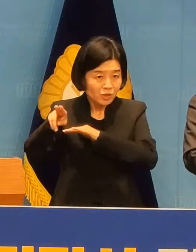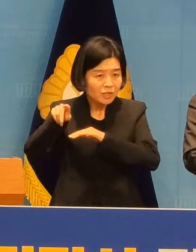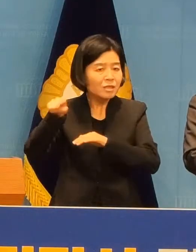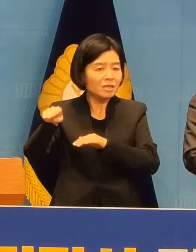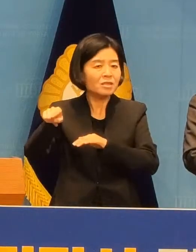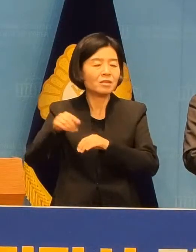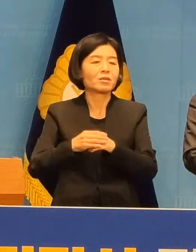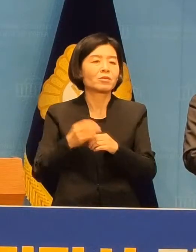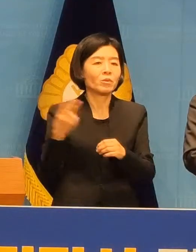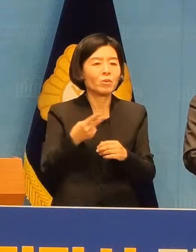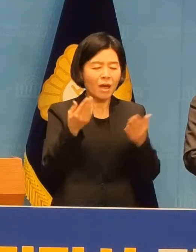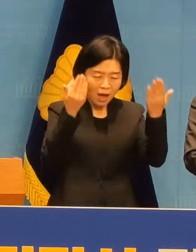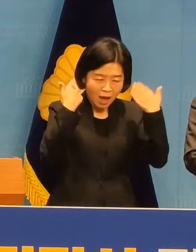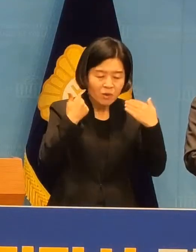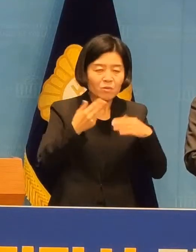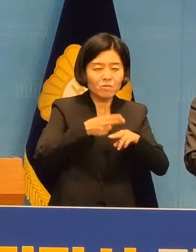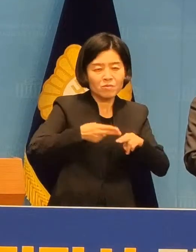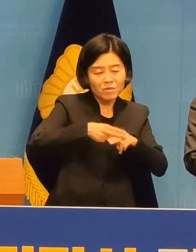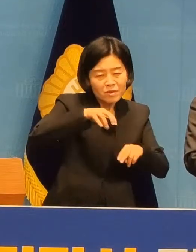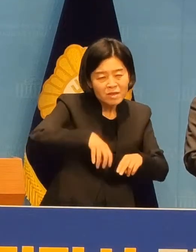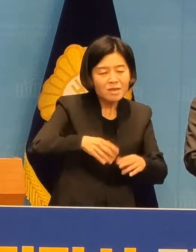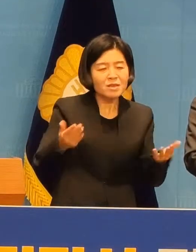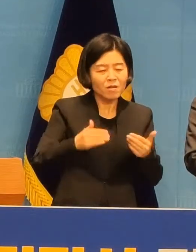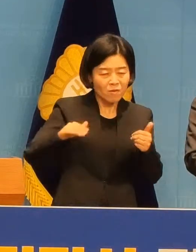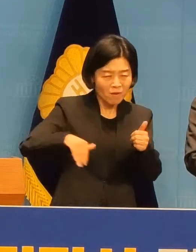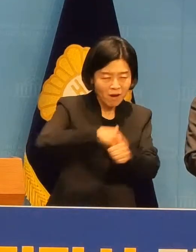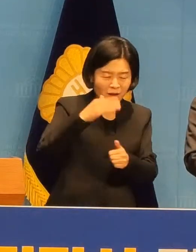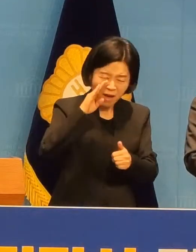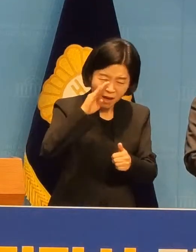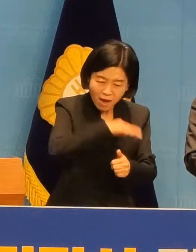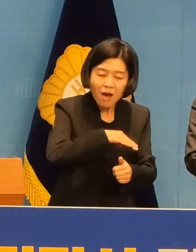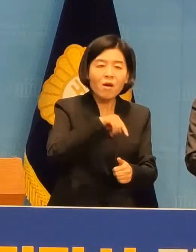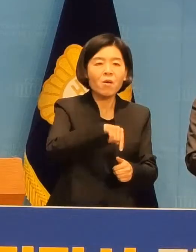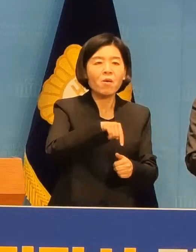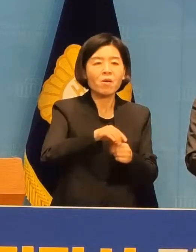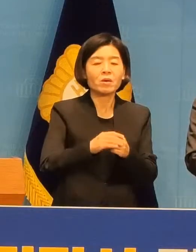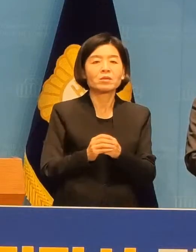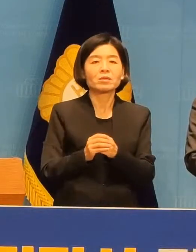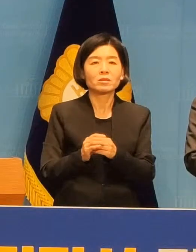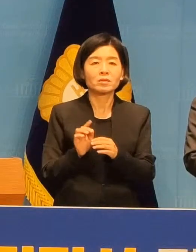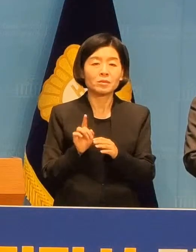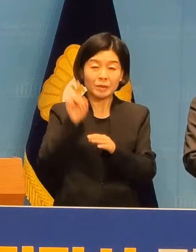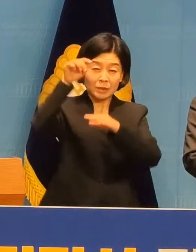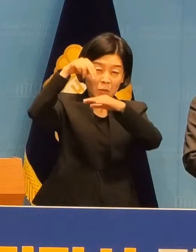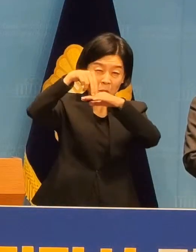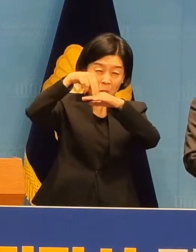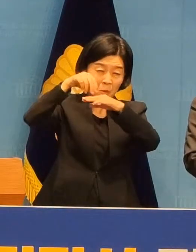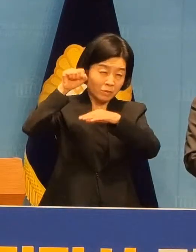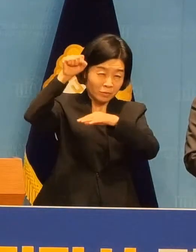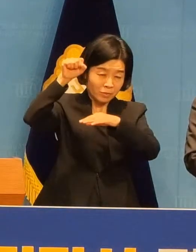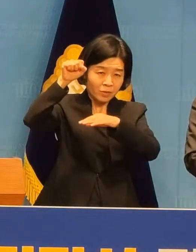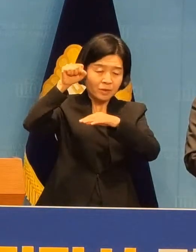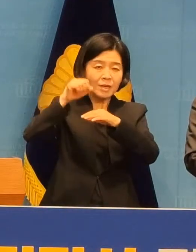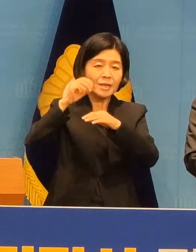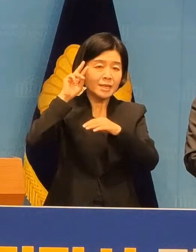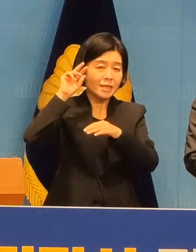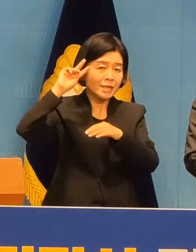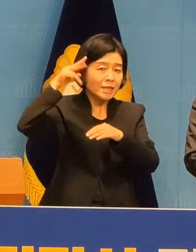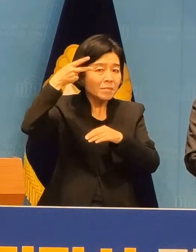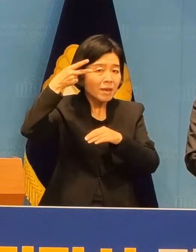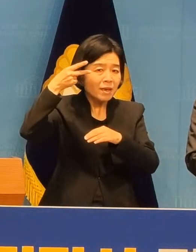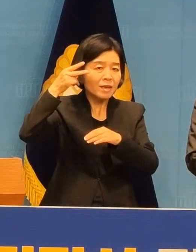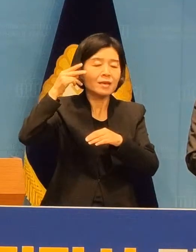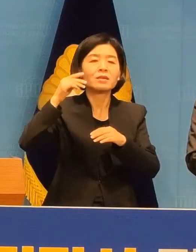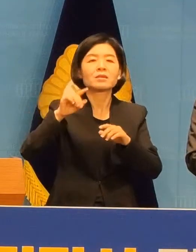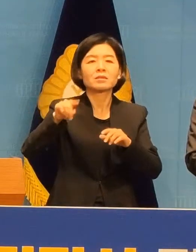열악한 처우 앞에서, 200일이 넘게 고공농성을 해도 끄떡 않는 세종호텔의 냉담함